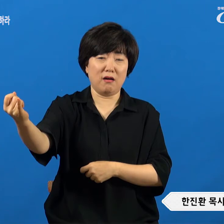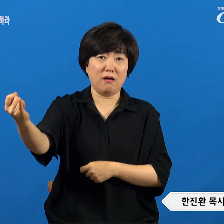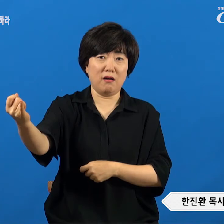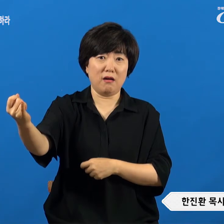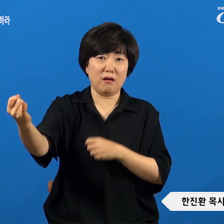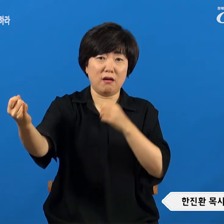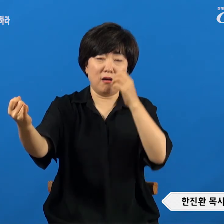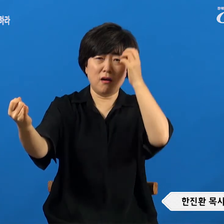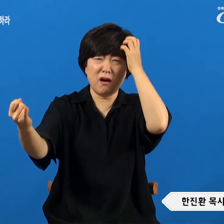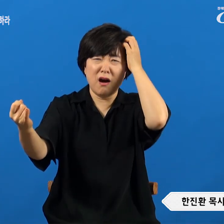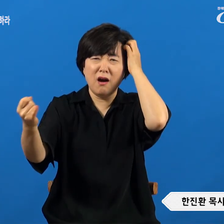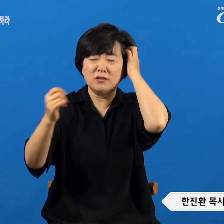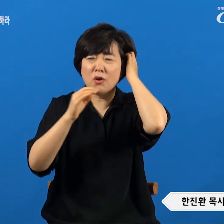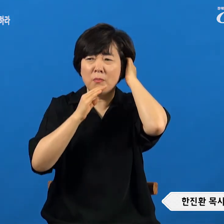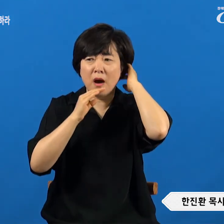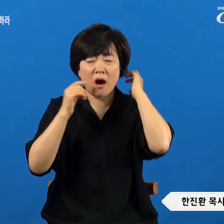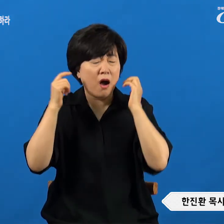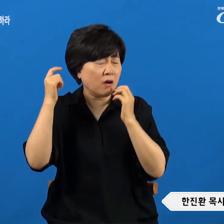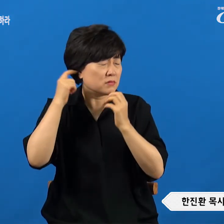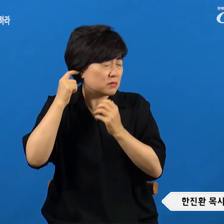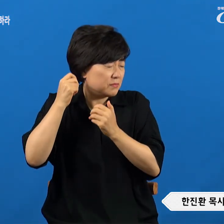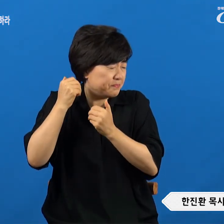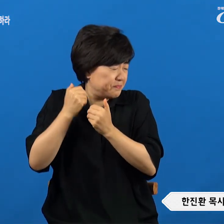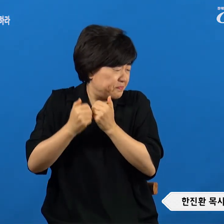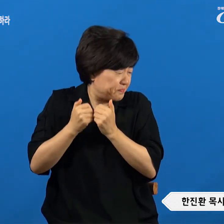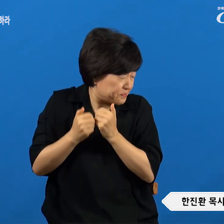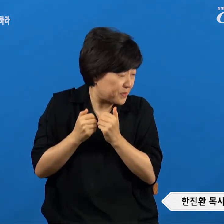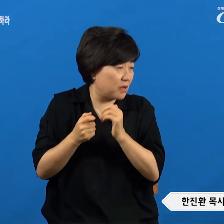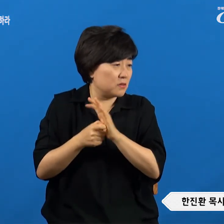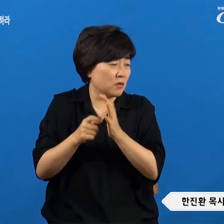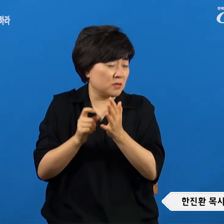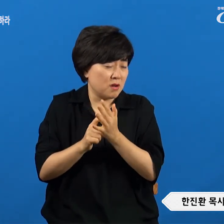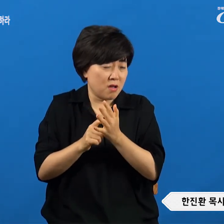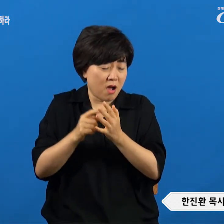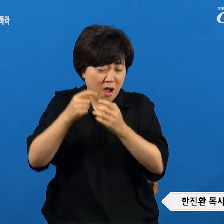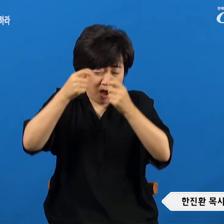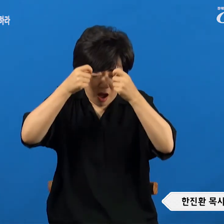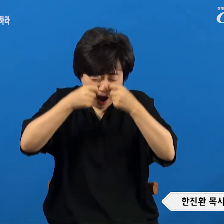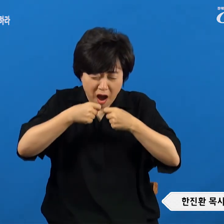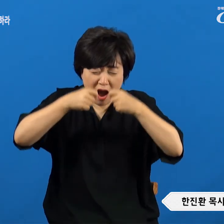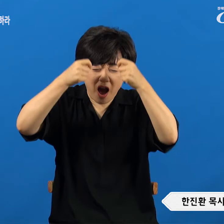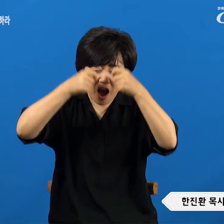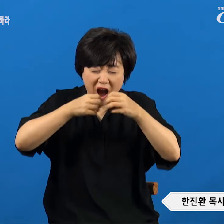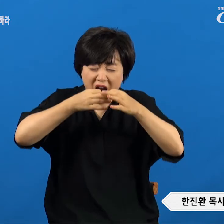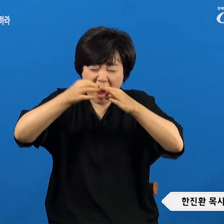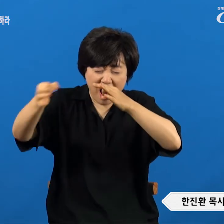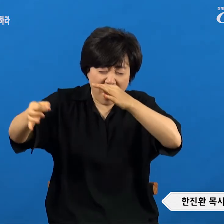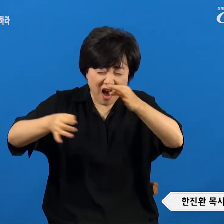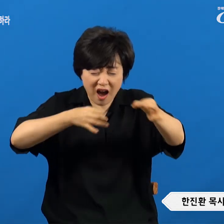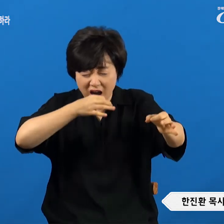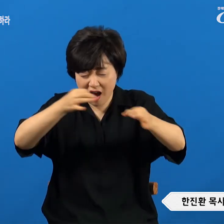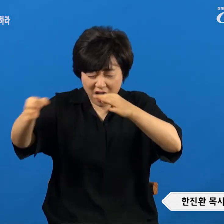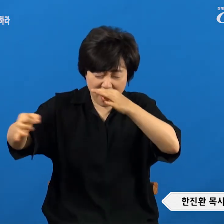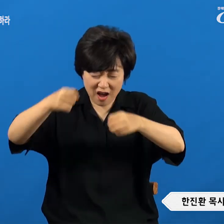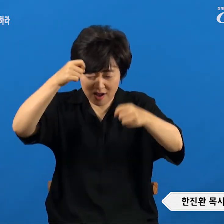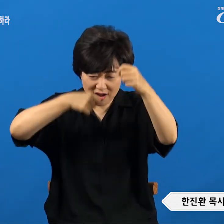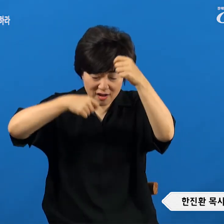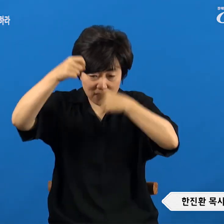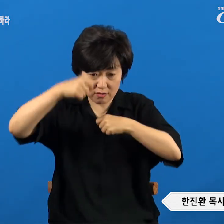정말 들어줄 수 없을 정도로 온몸을 쥐어 짜듯이 그냥 엉엉하고 울기를